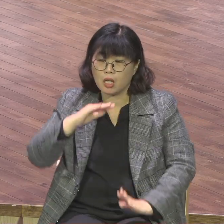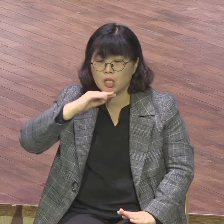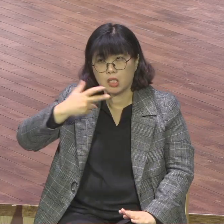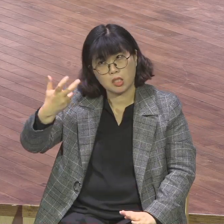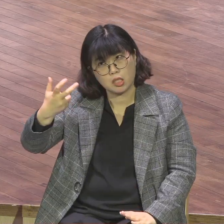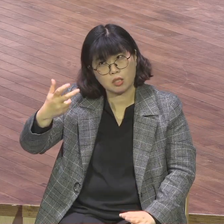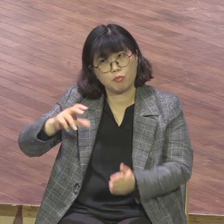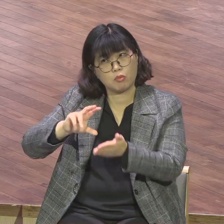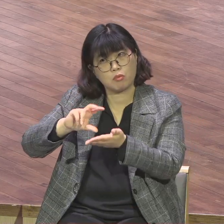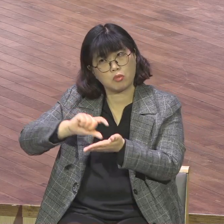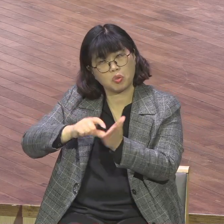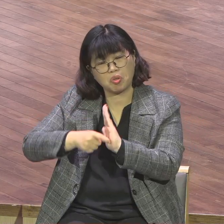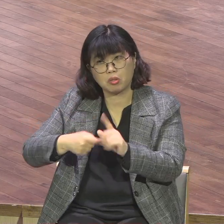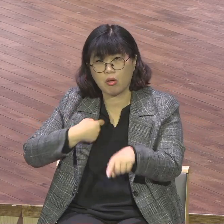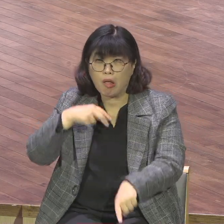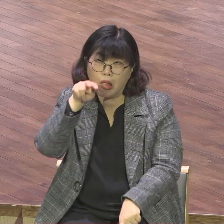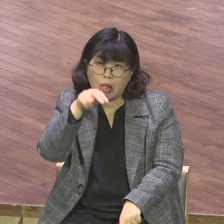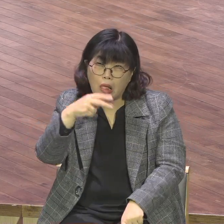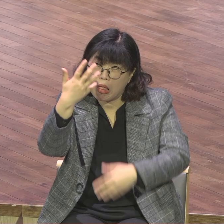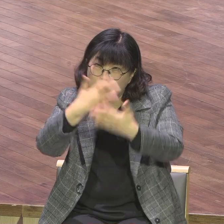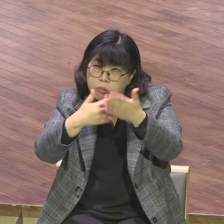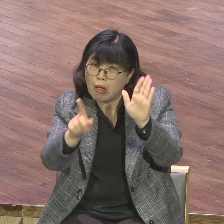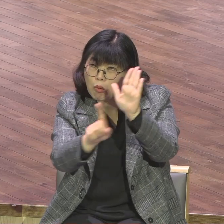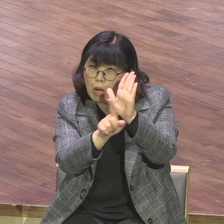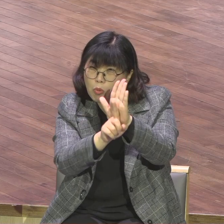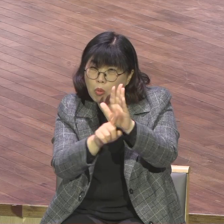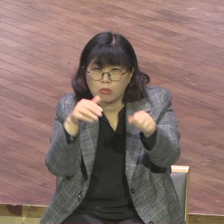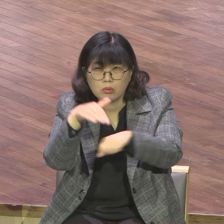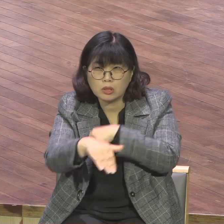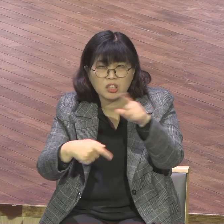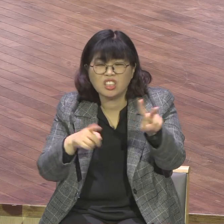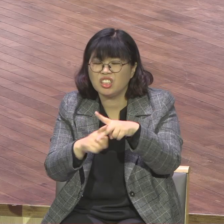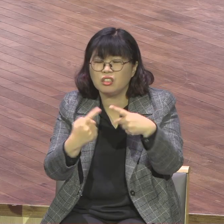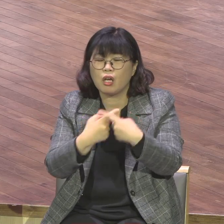다릅니다. 완전히 세대가 다르거든요. 그걸 인정해야 됩니다.